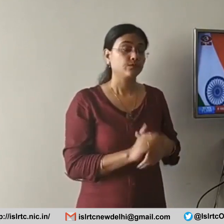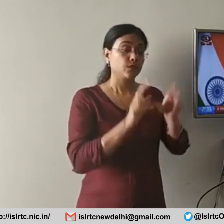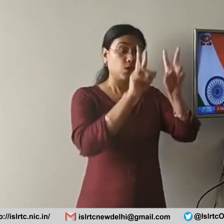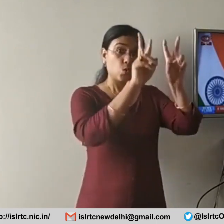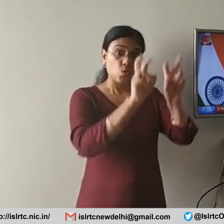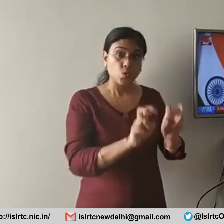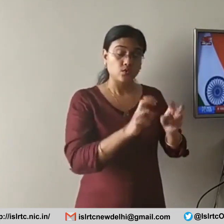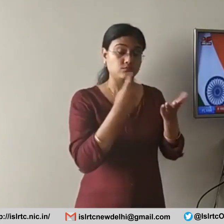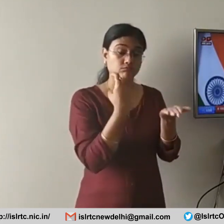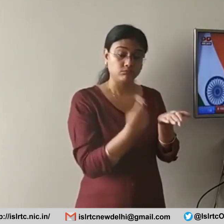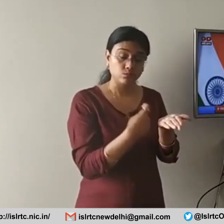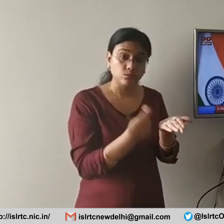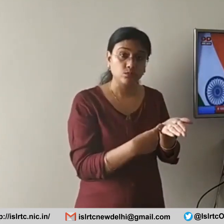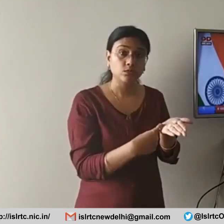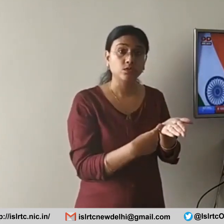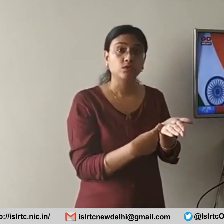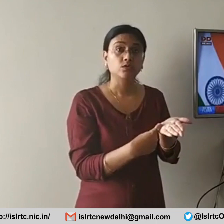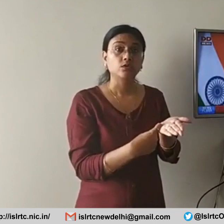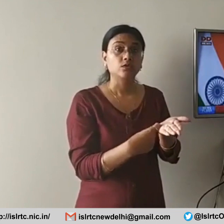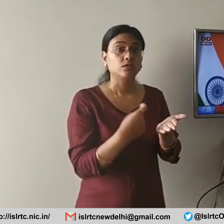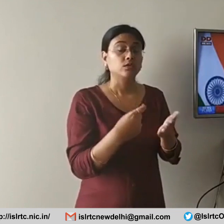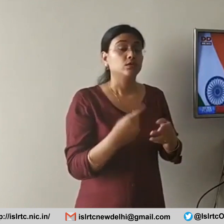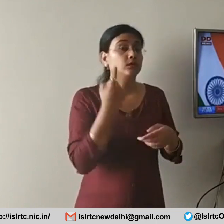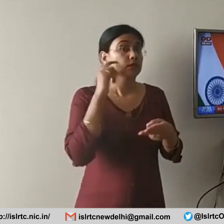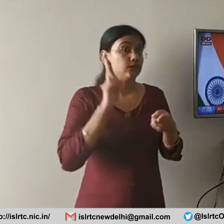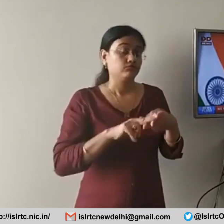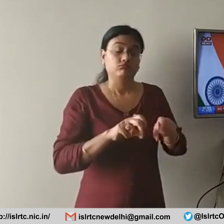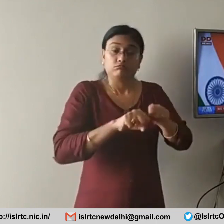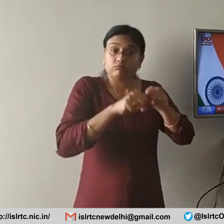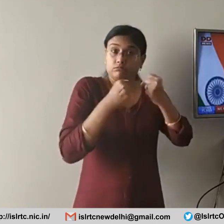लॉकडाउन के नियम अगर टूटते हैं